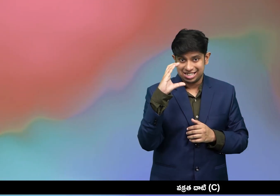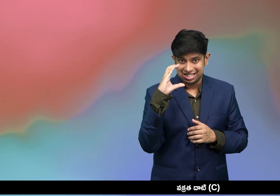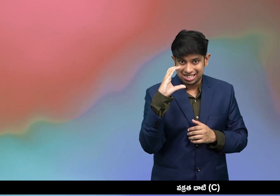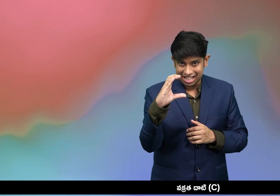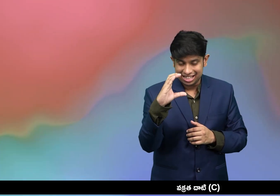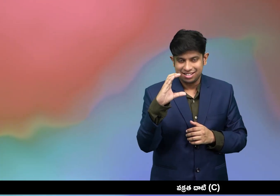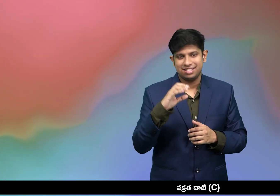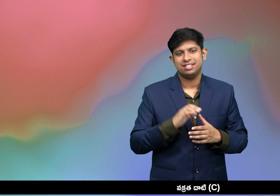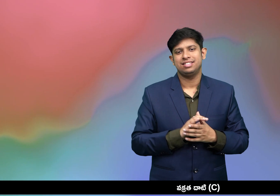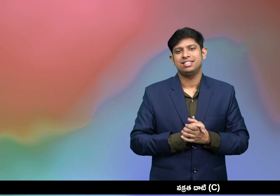వక్రత దాటి సి,